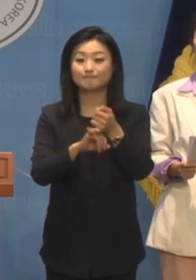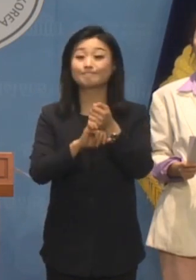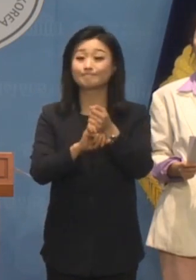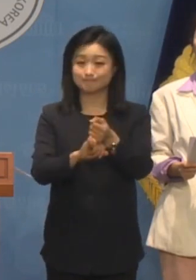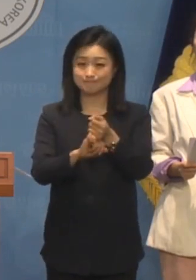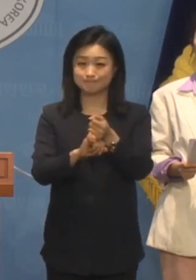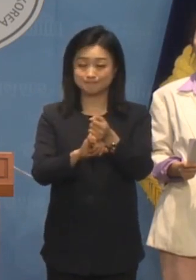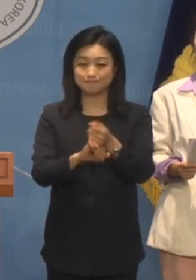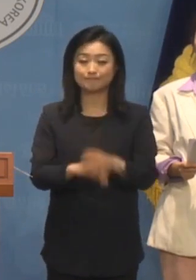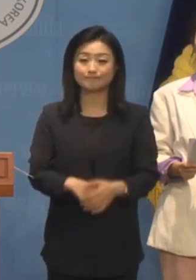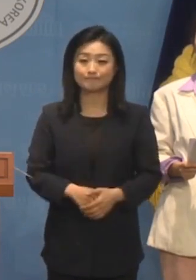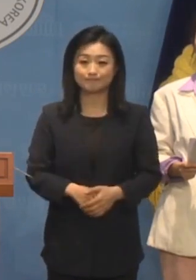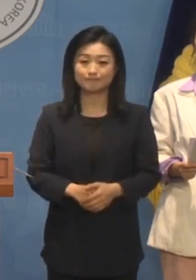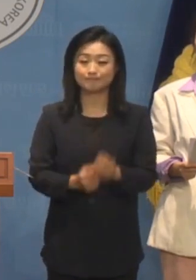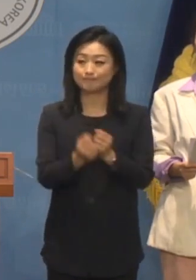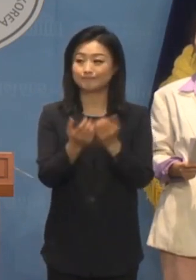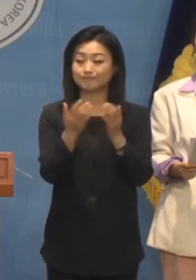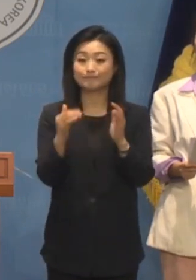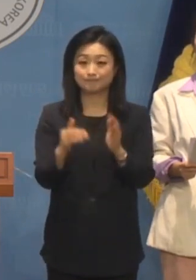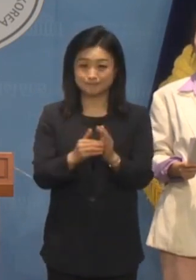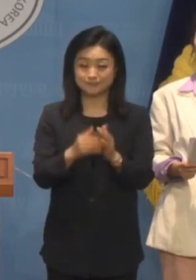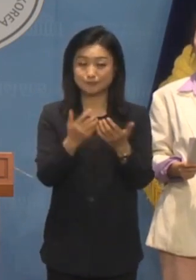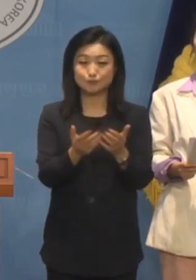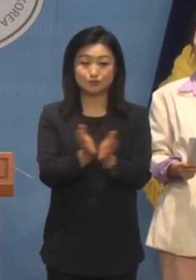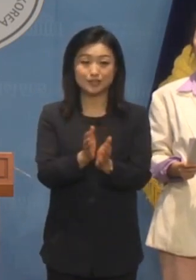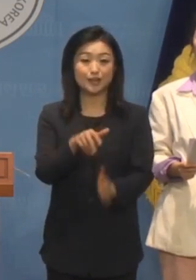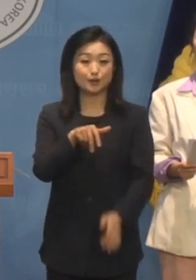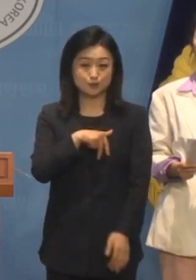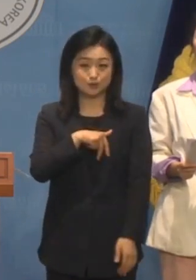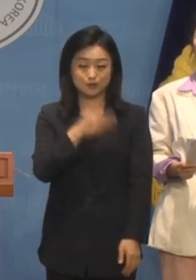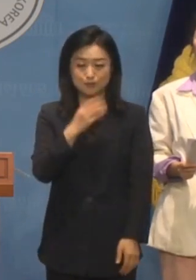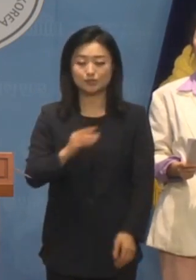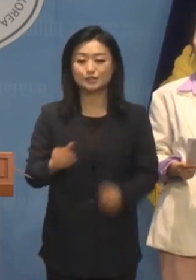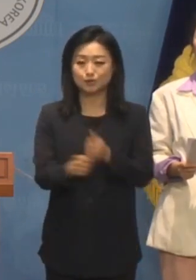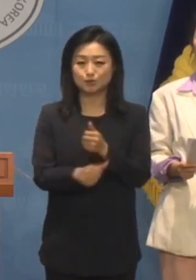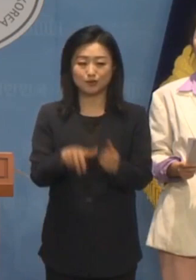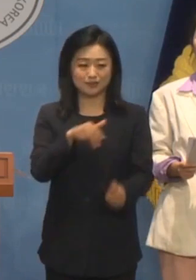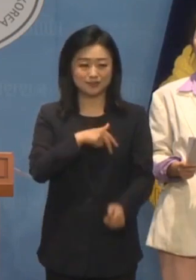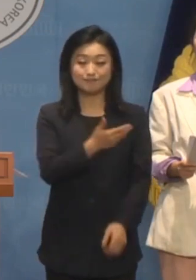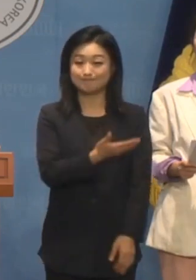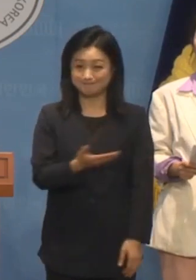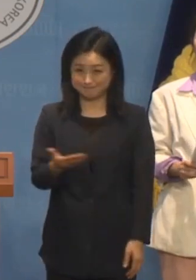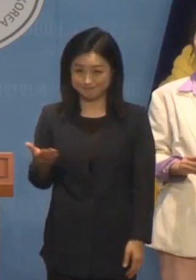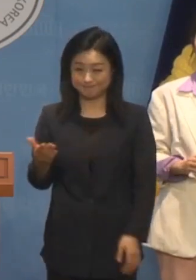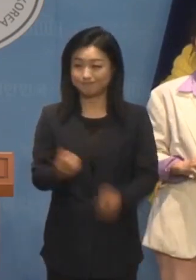이상으로 기자회견을 마치겠습니다. 더불어민주당 국회 보건복지위원회 일동.